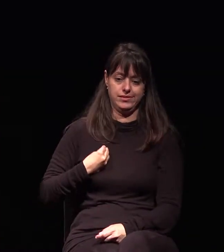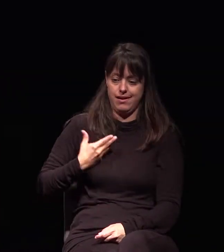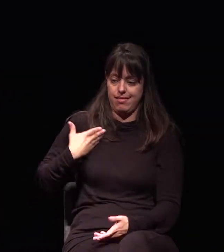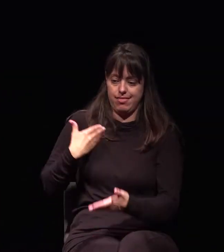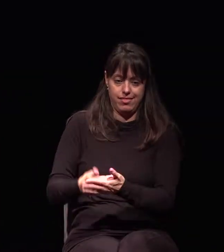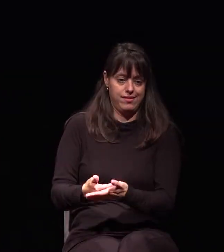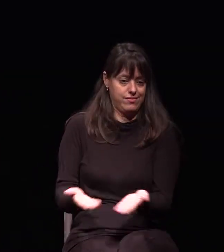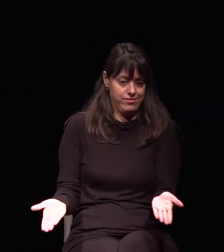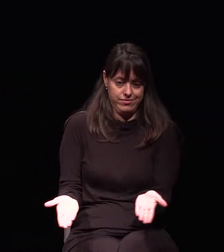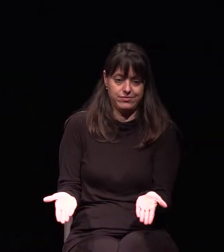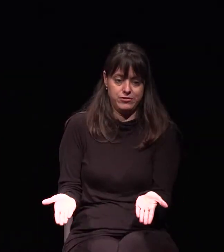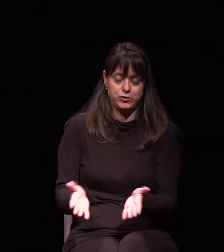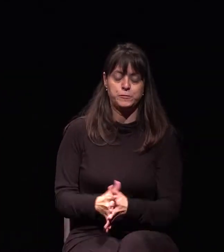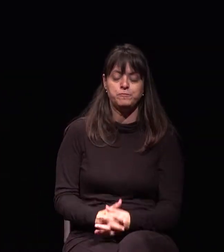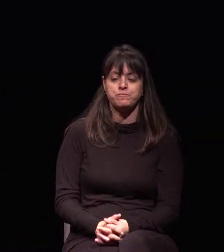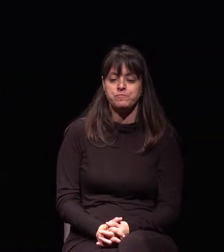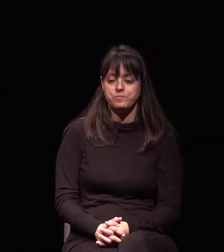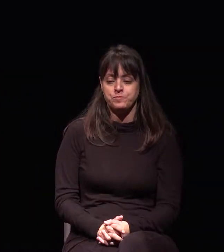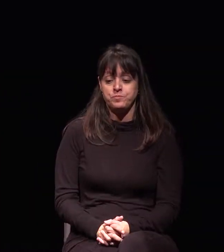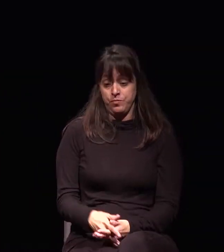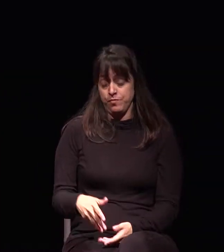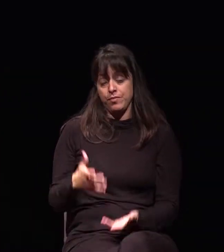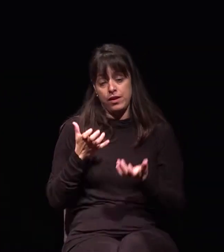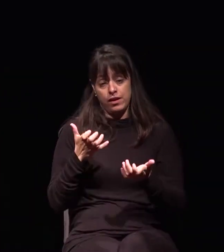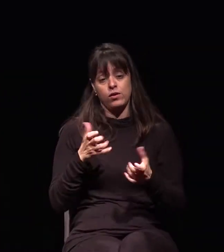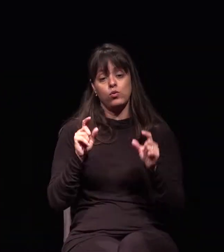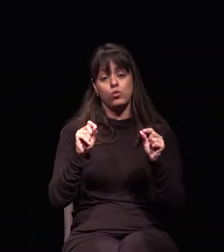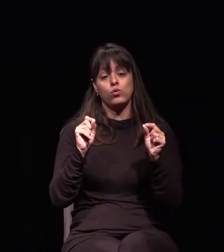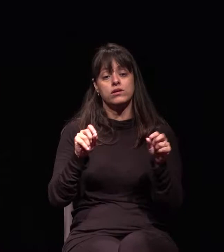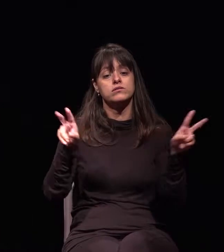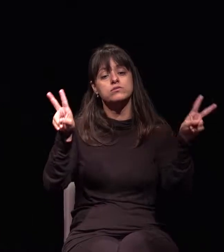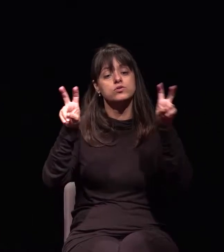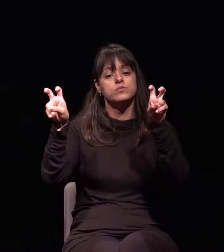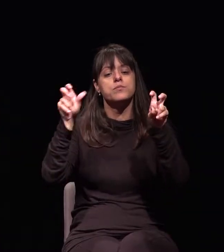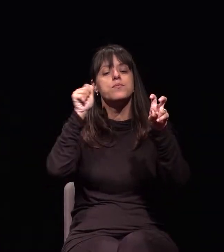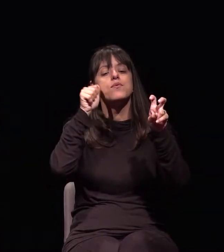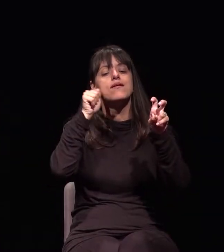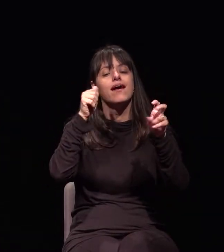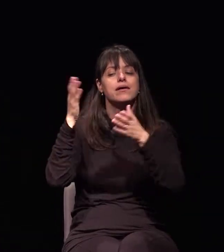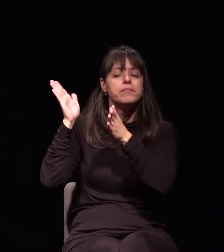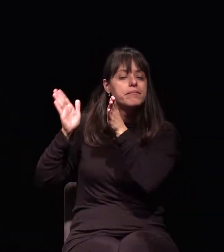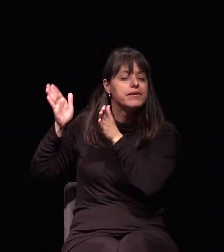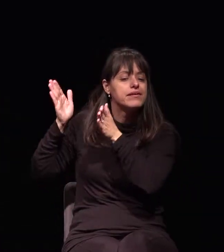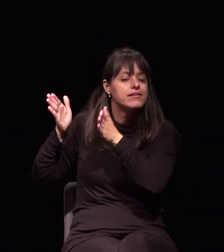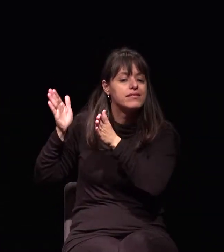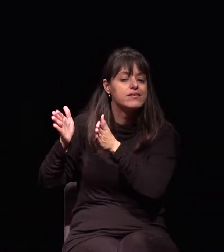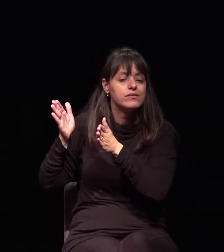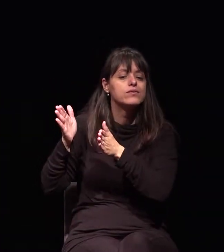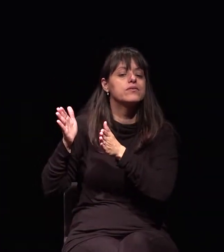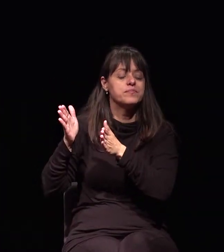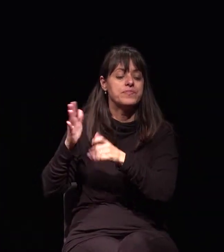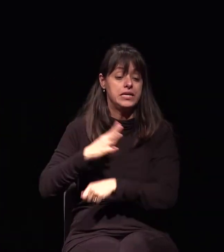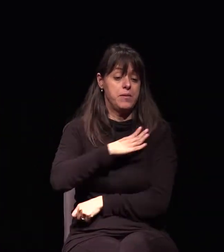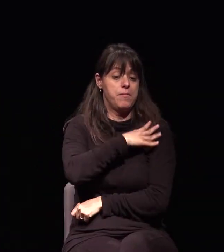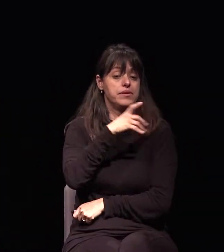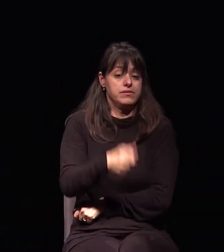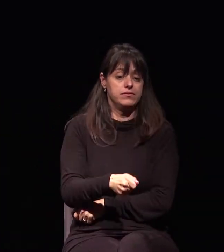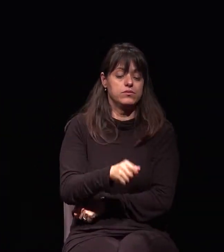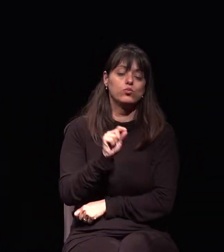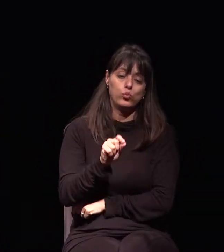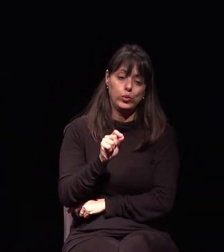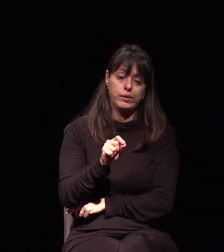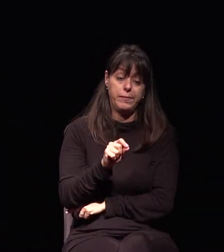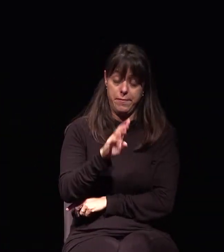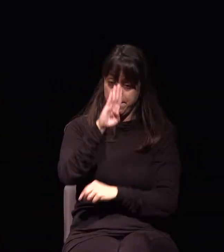E eu queria tratar das mulheres na ditadura, mas principalmente